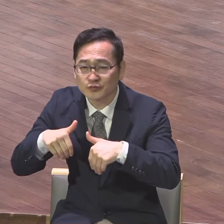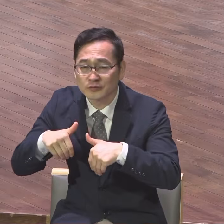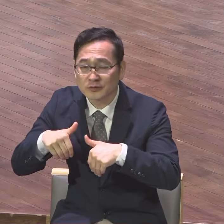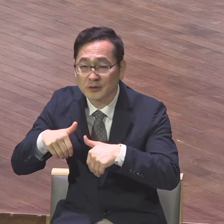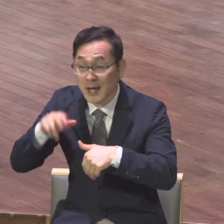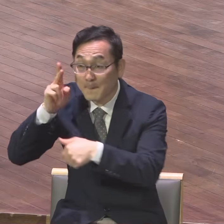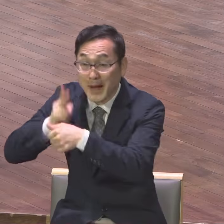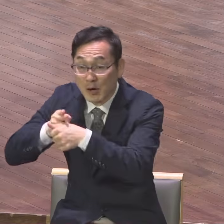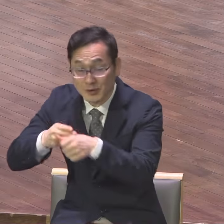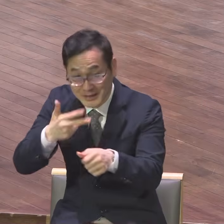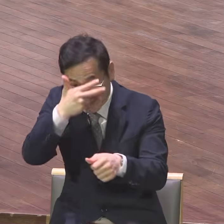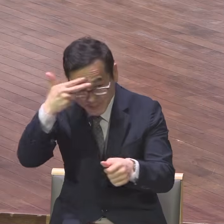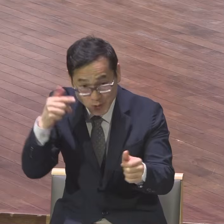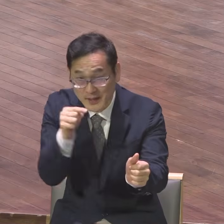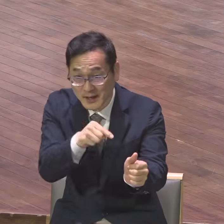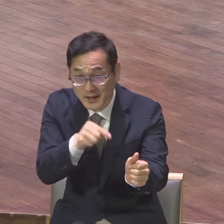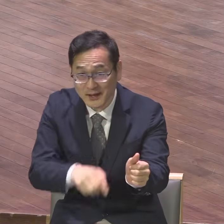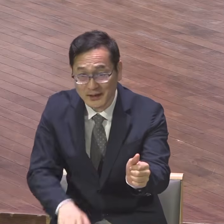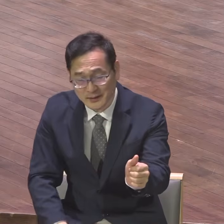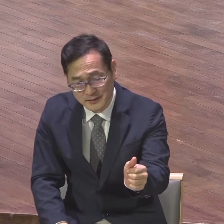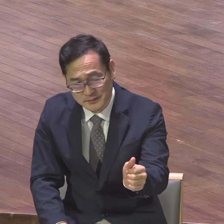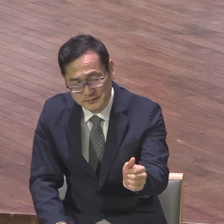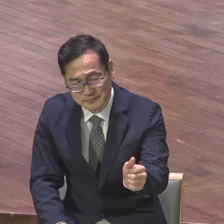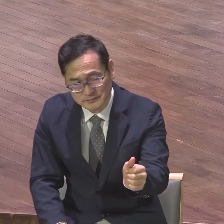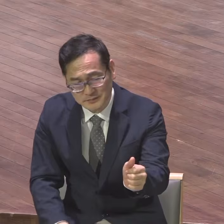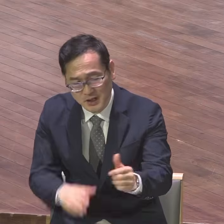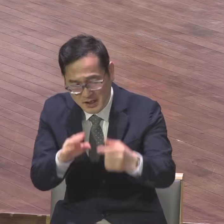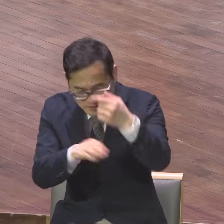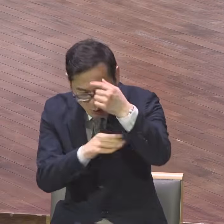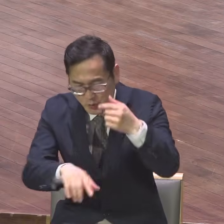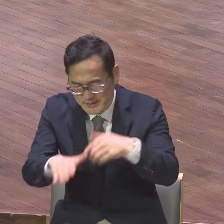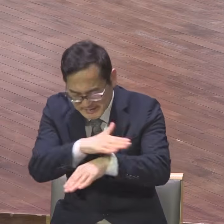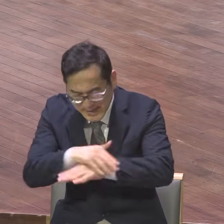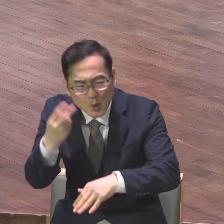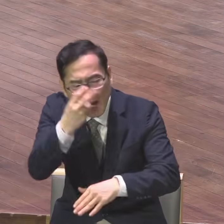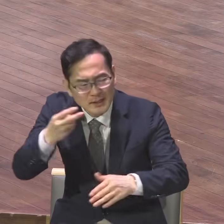디모데에게 목회 권면을 하면서